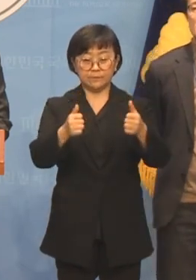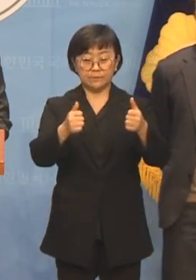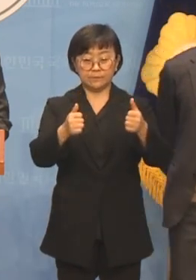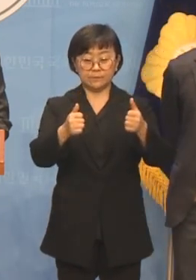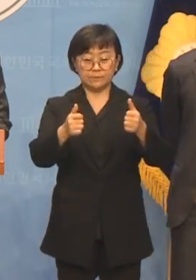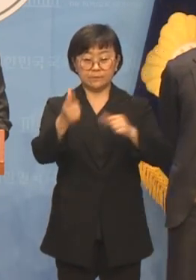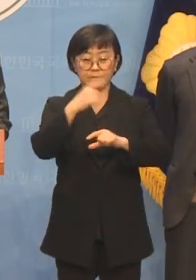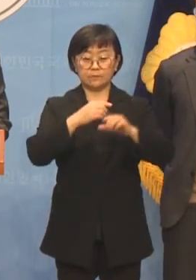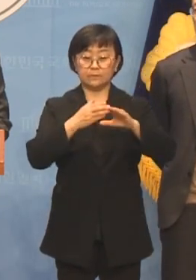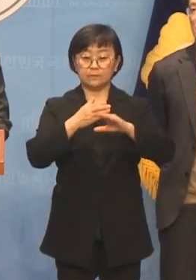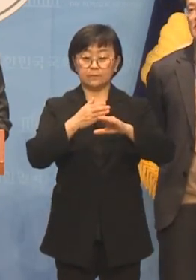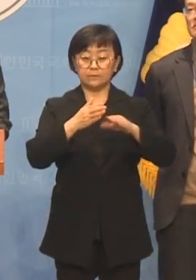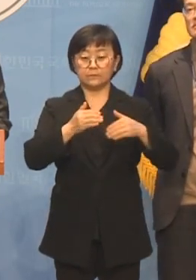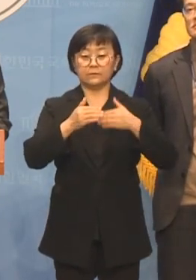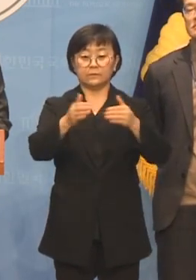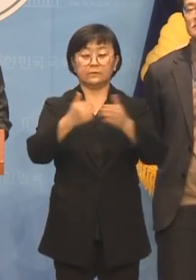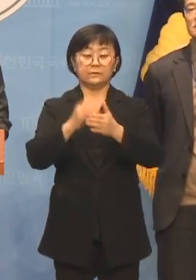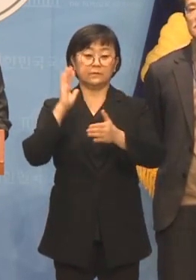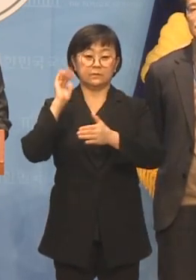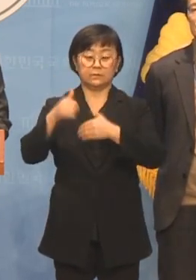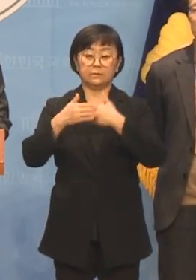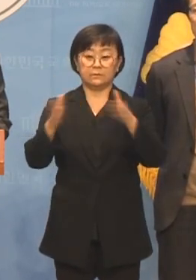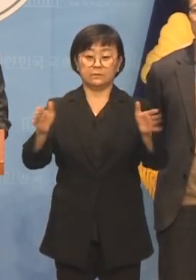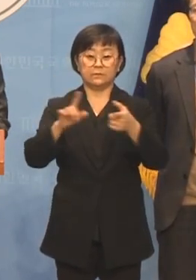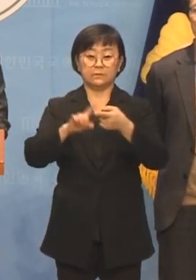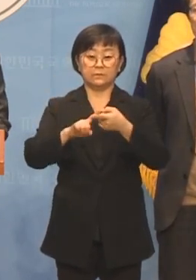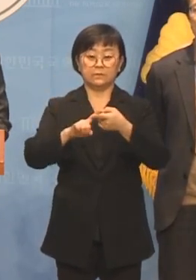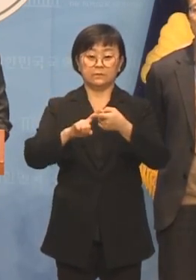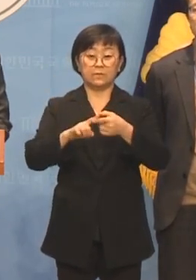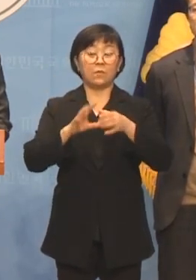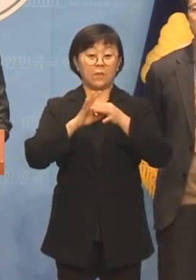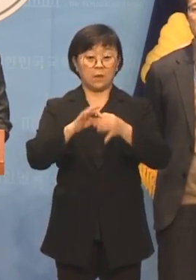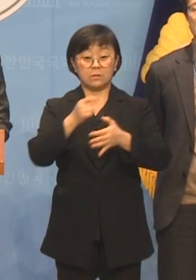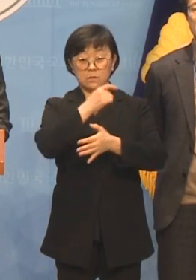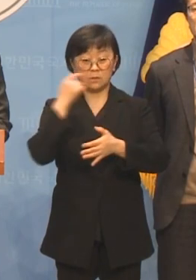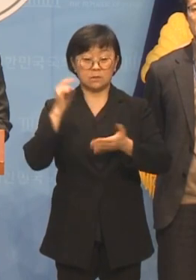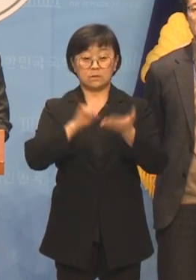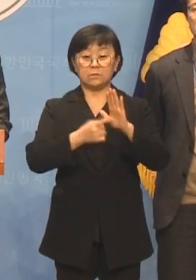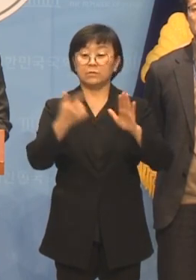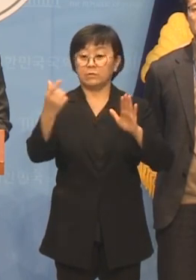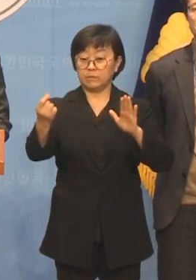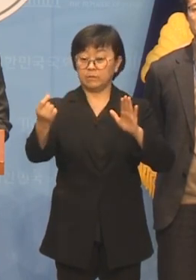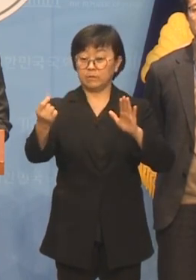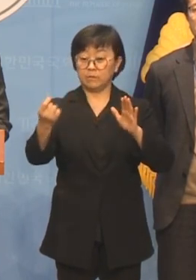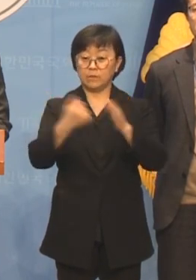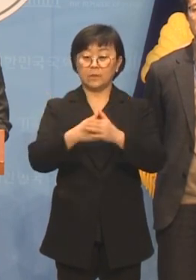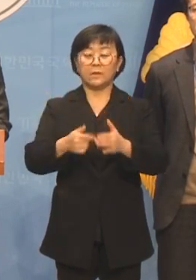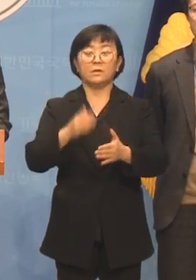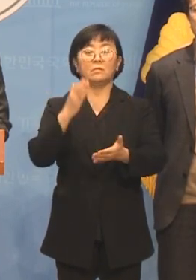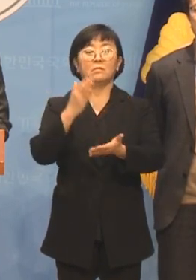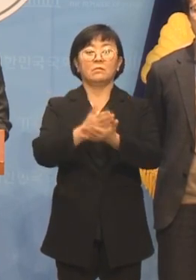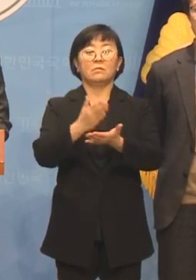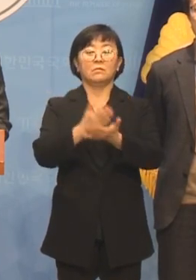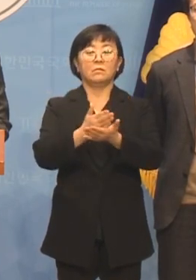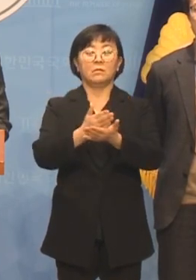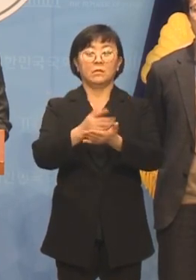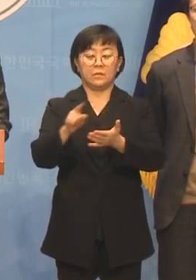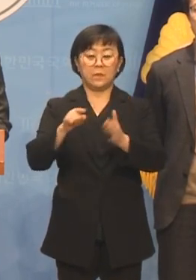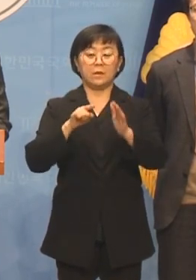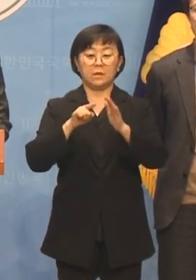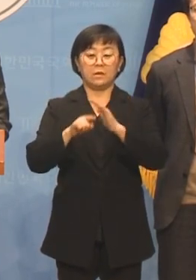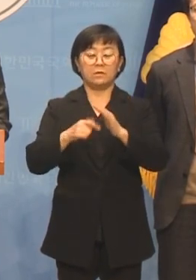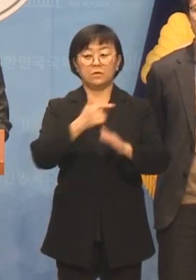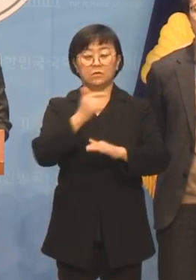조금만 더 진행됐다간 대통령실에 관련 증거들이 드러날 것 같으니 그럴 바엔